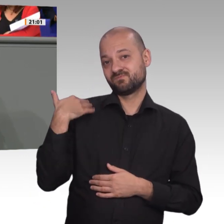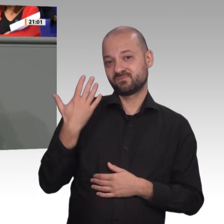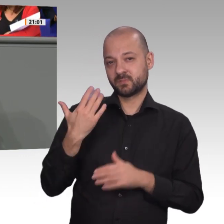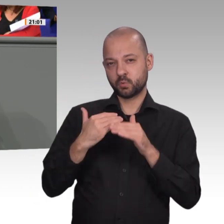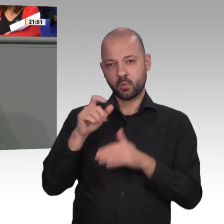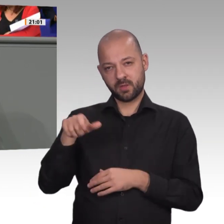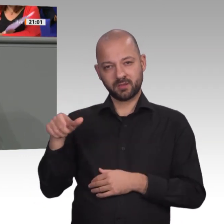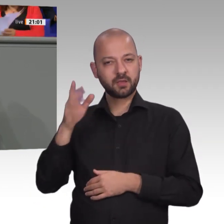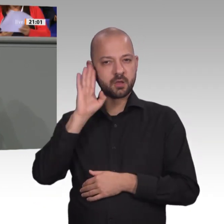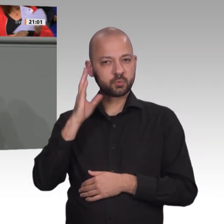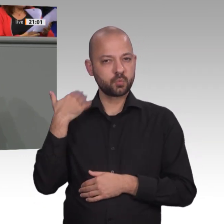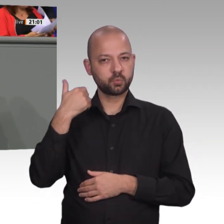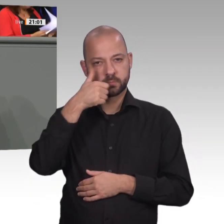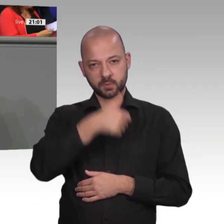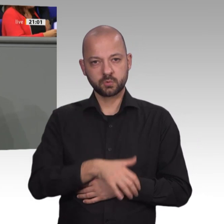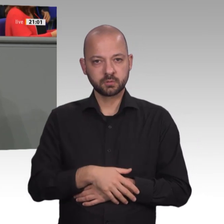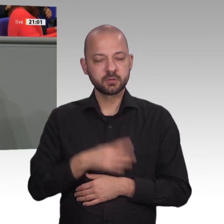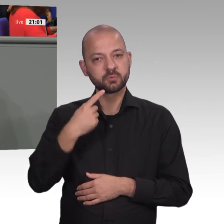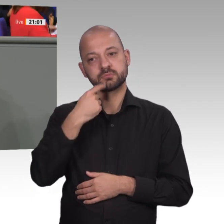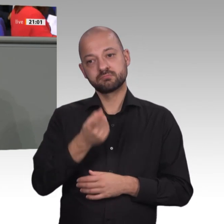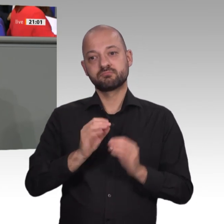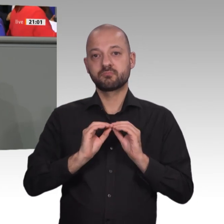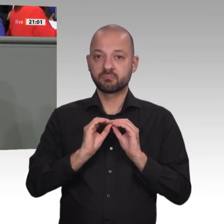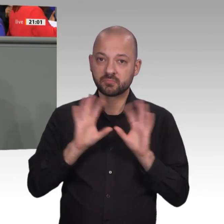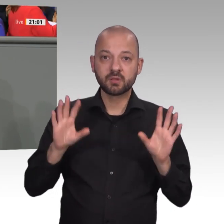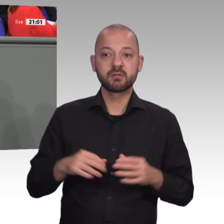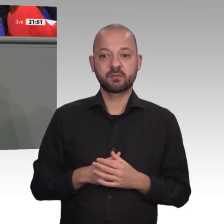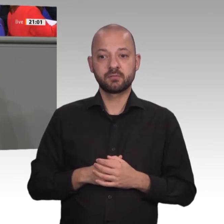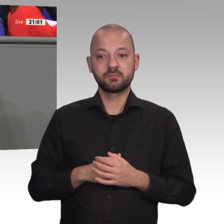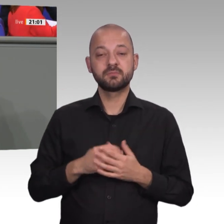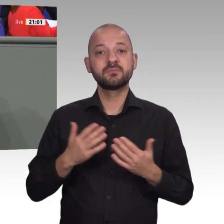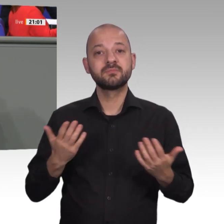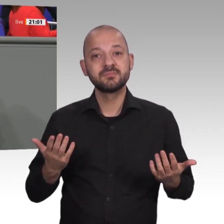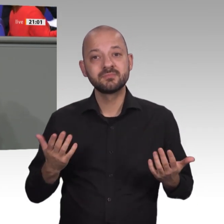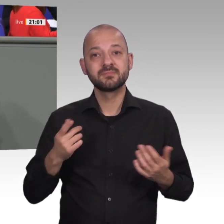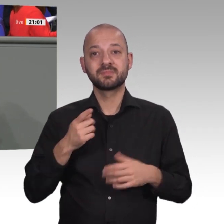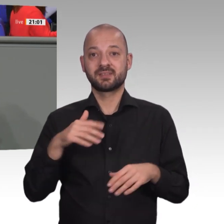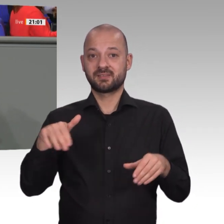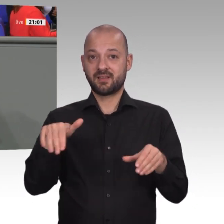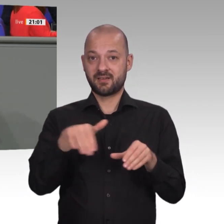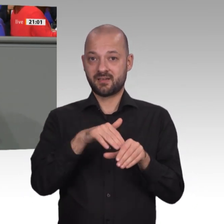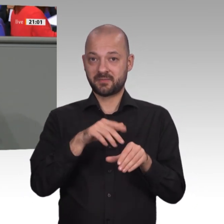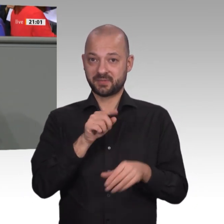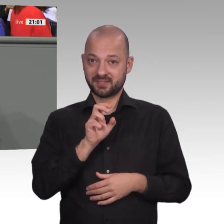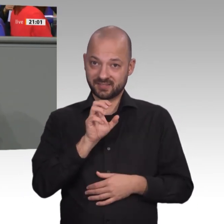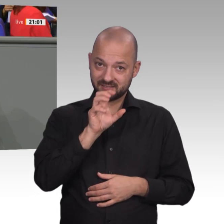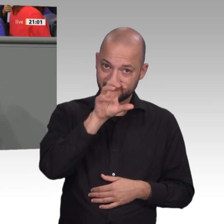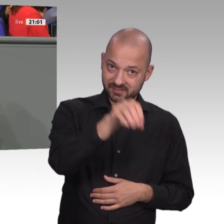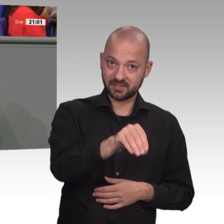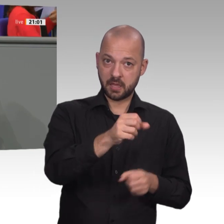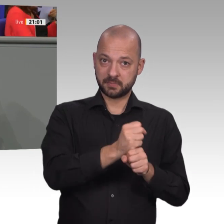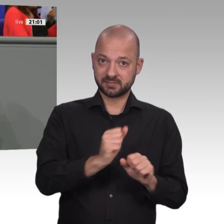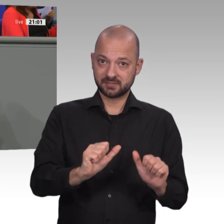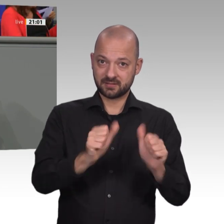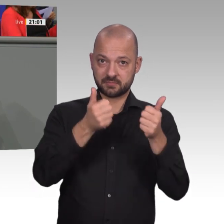und individuellen Beratung, denn die Teilhabe am Arbeitsleben ist ein wichtiger Faktor, damit Menschen mit ihrer Behinderung trotz